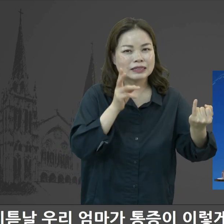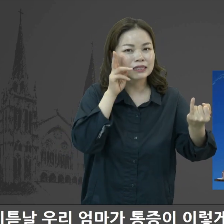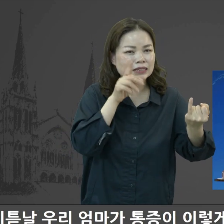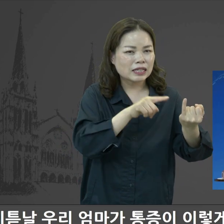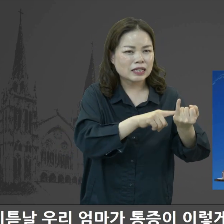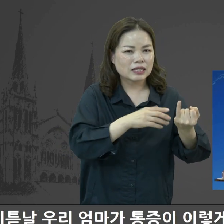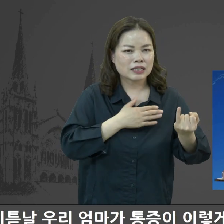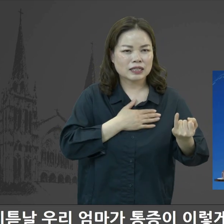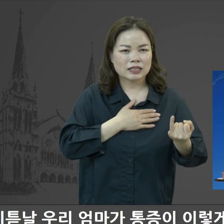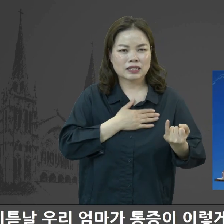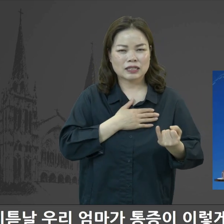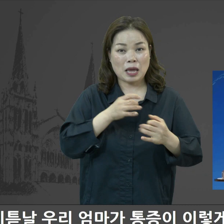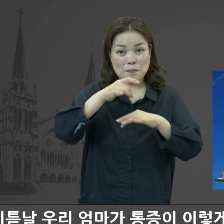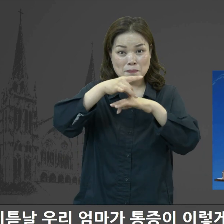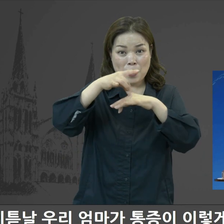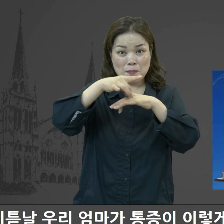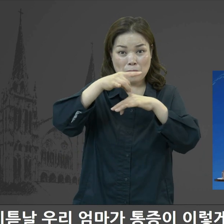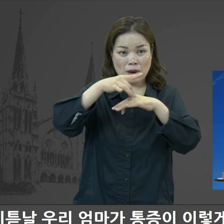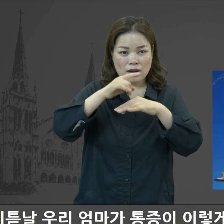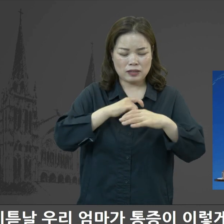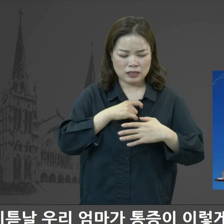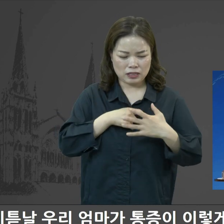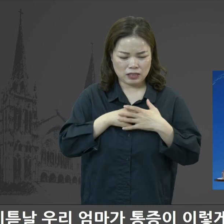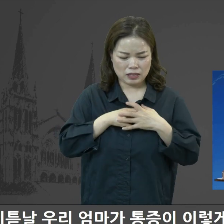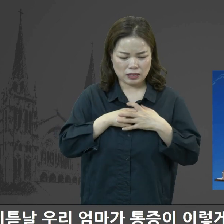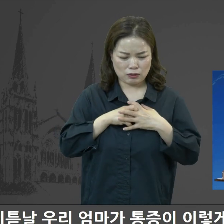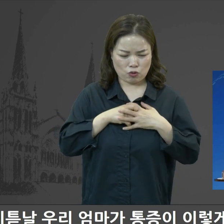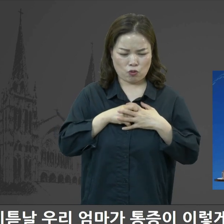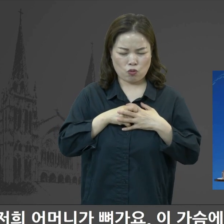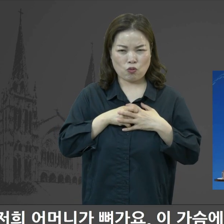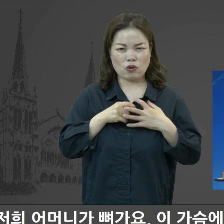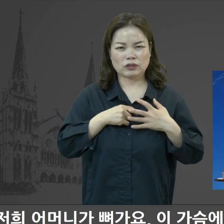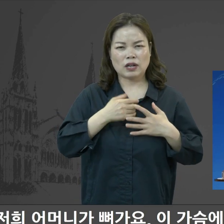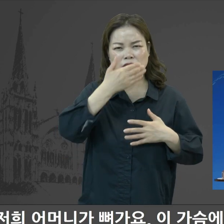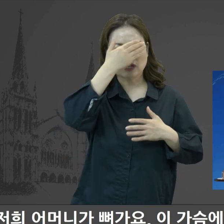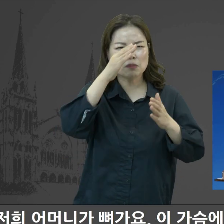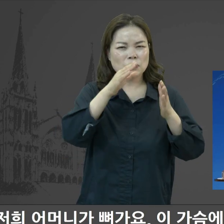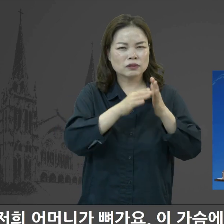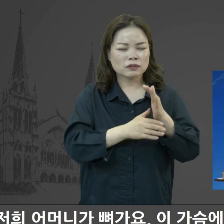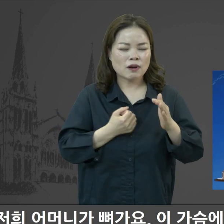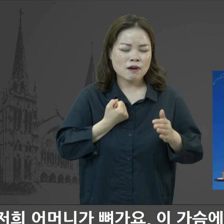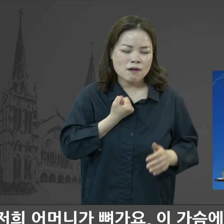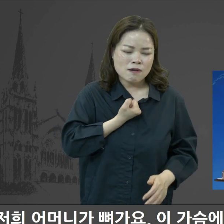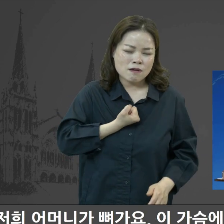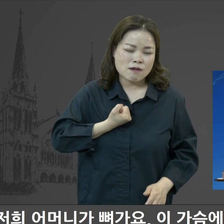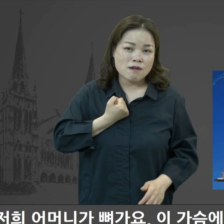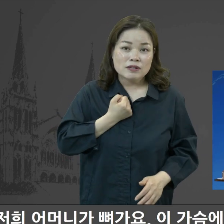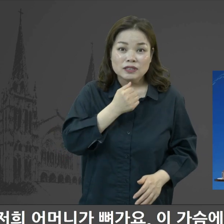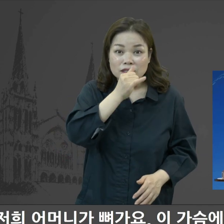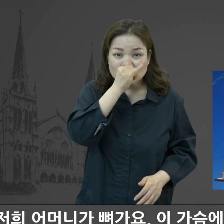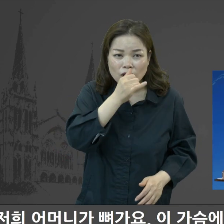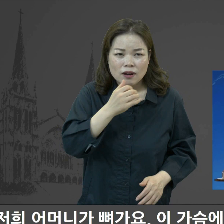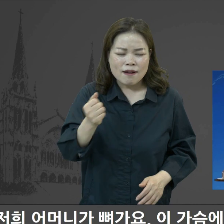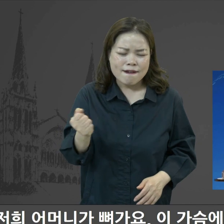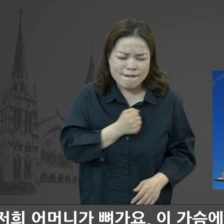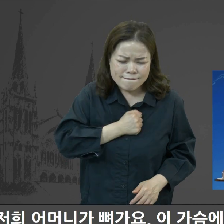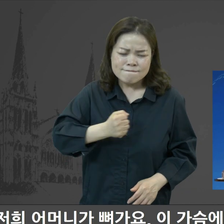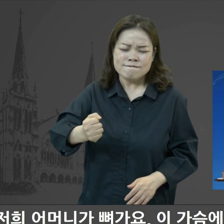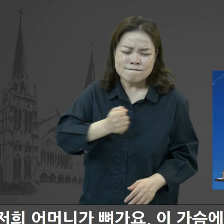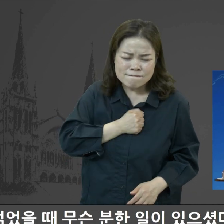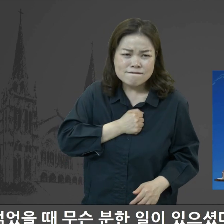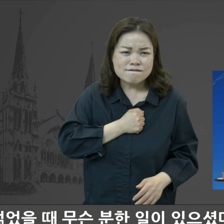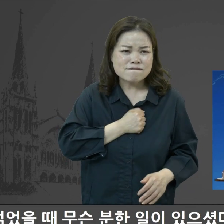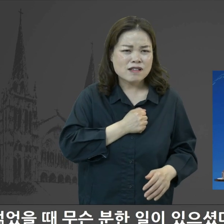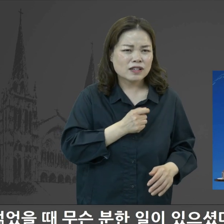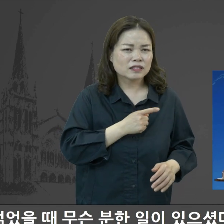어머니가 뼈가요 이 가슴에 이렇게 똑 튀어나왔어요. 하도 젊었을 때 무슨 분한 일이 있으셨대요. 그래갖고 막 가슴을 치다가 어디